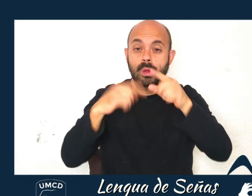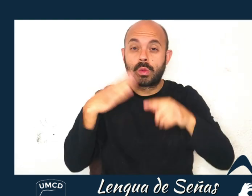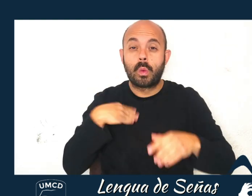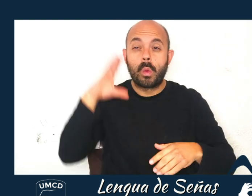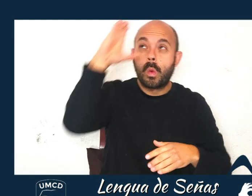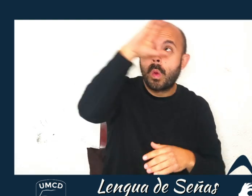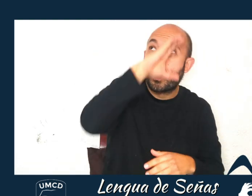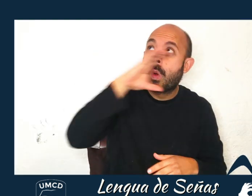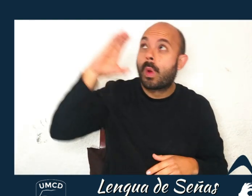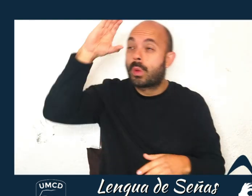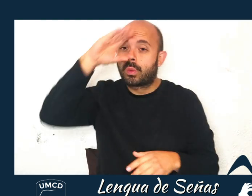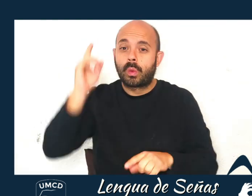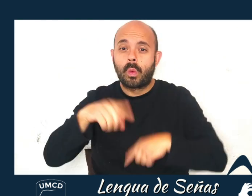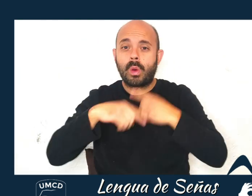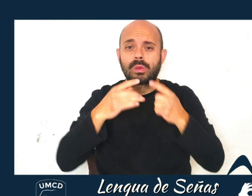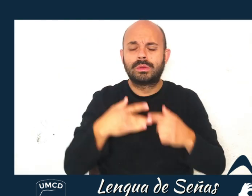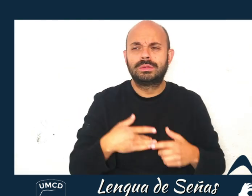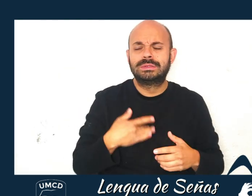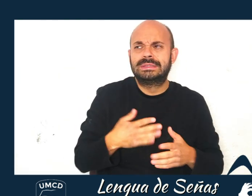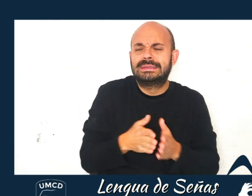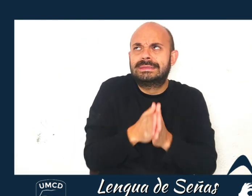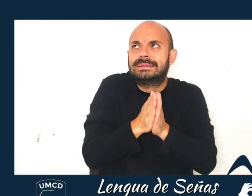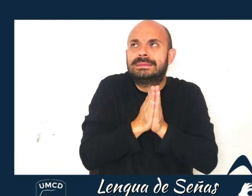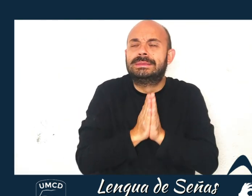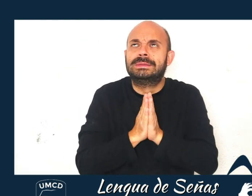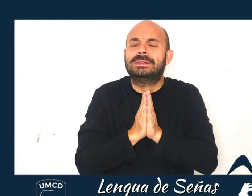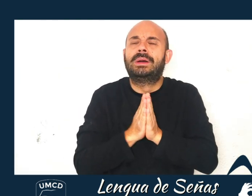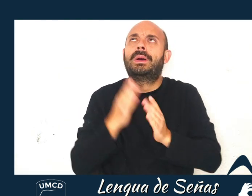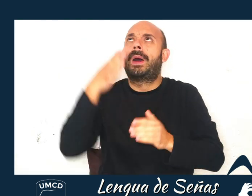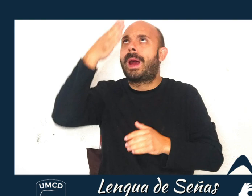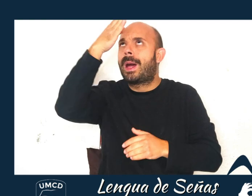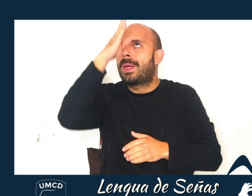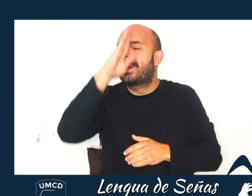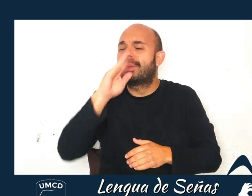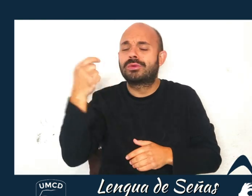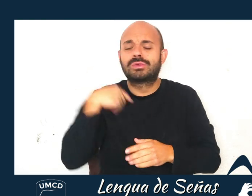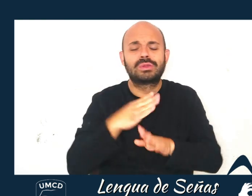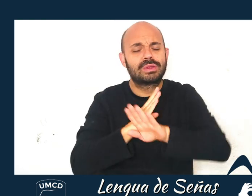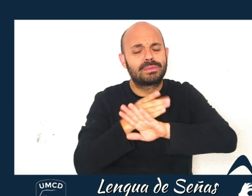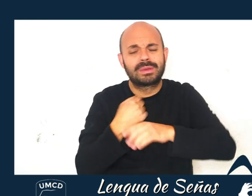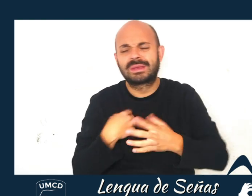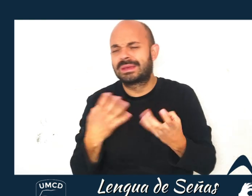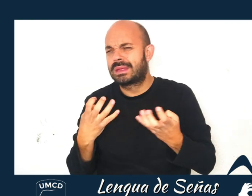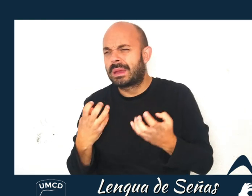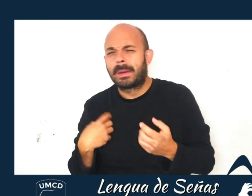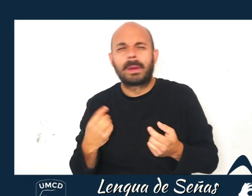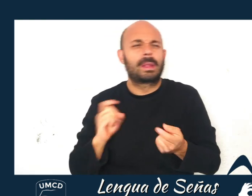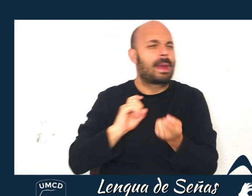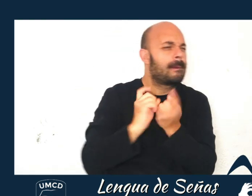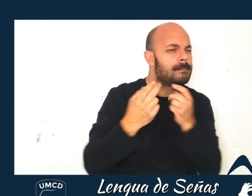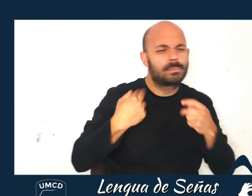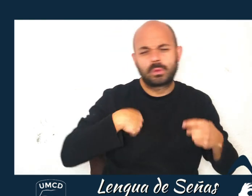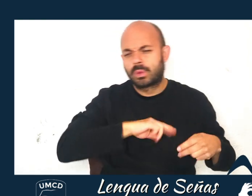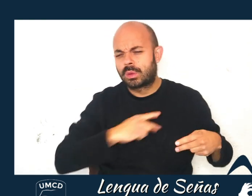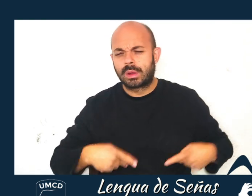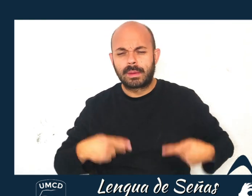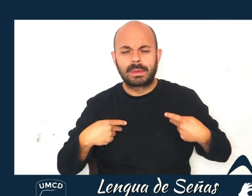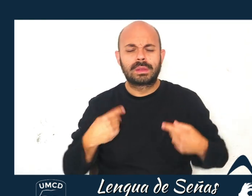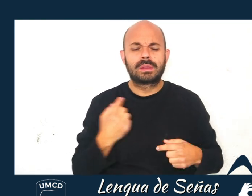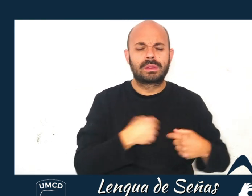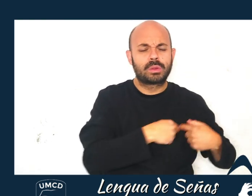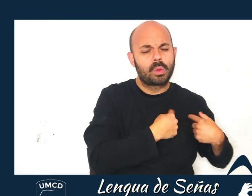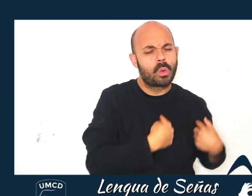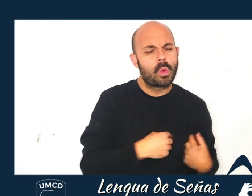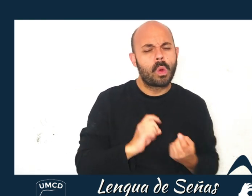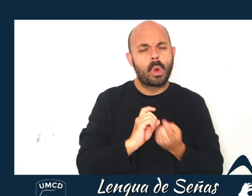que realmente la buscamos, cuando estamos anhelando de Dios su ayuda para ello. En la lección de día vamos a ver